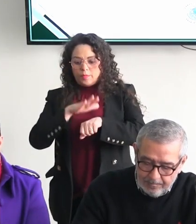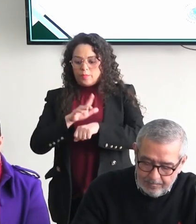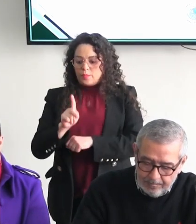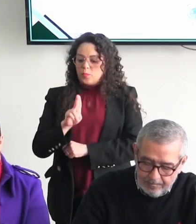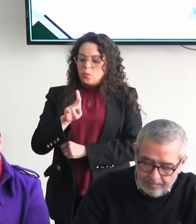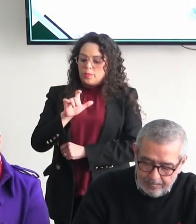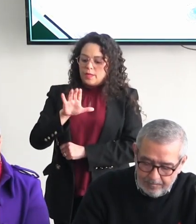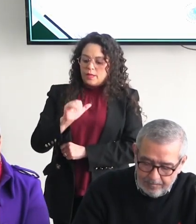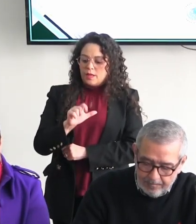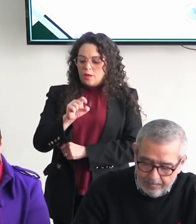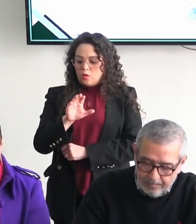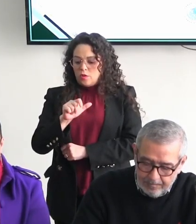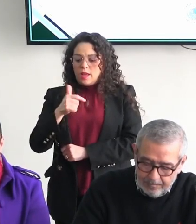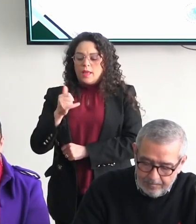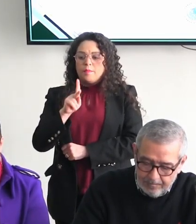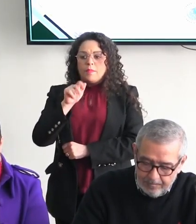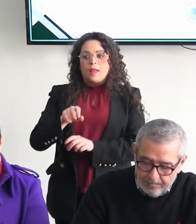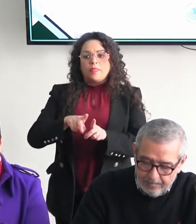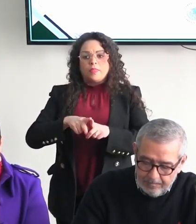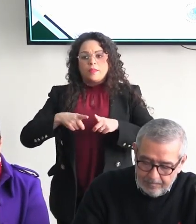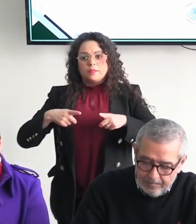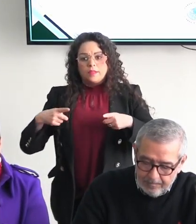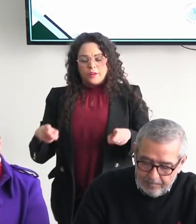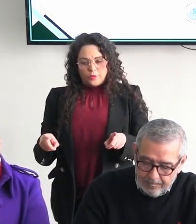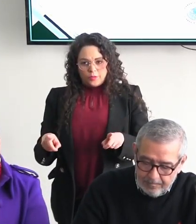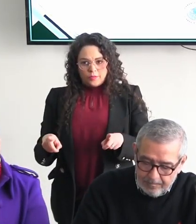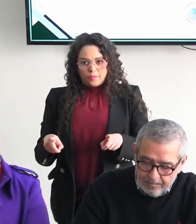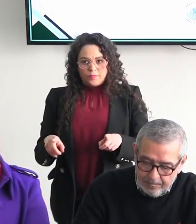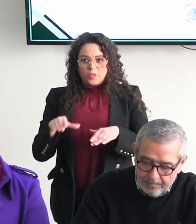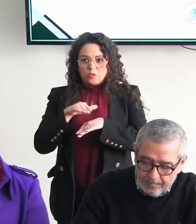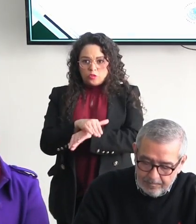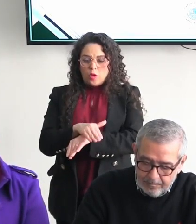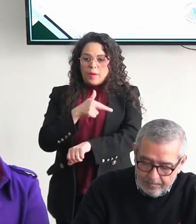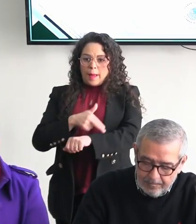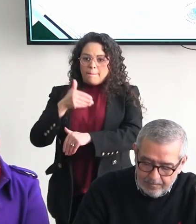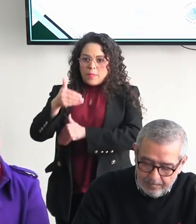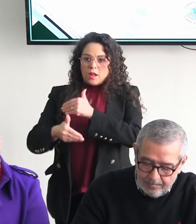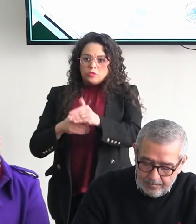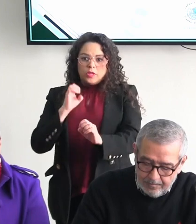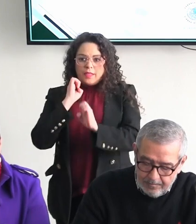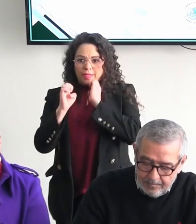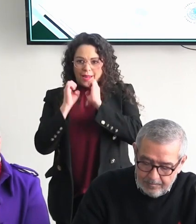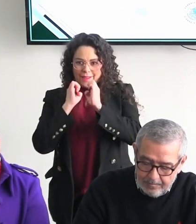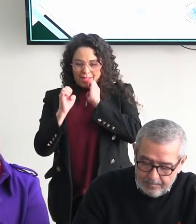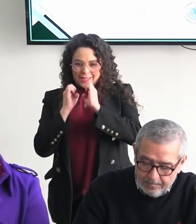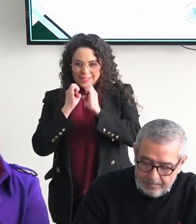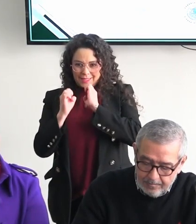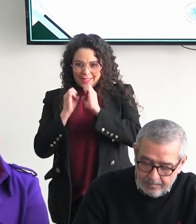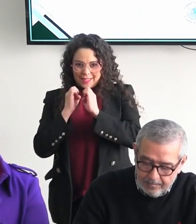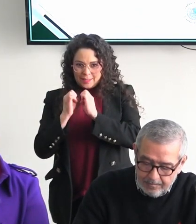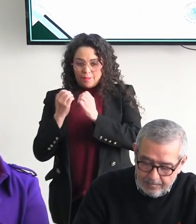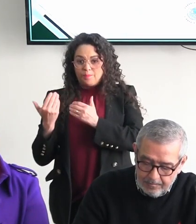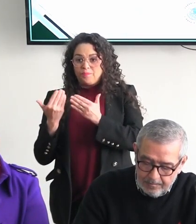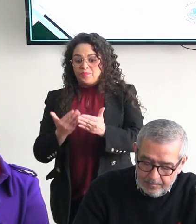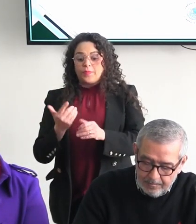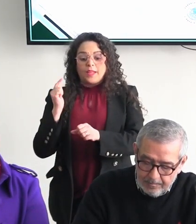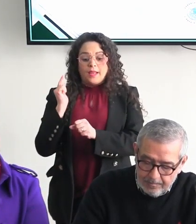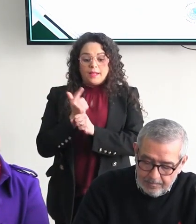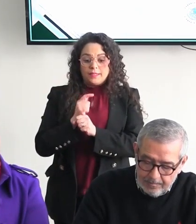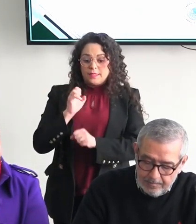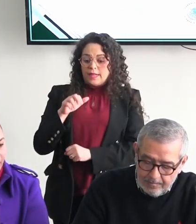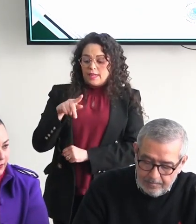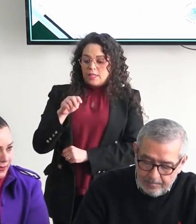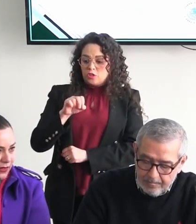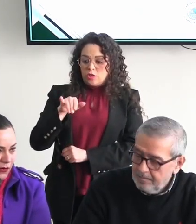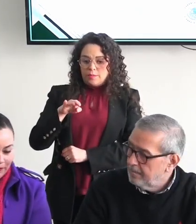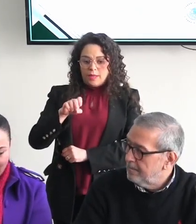Pública Local y de Planeación del Desarrollo en el proceso de las entrevistas. Licenciado Ernesto Jiménez Solín, es